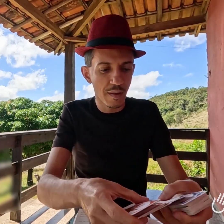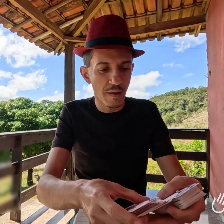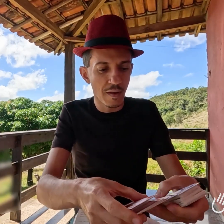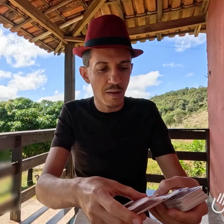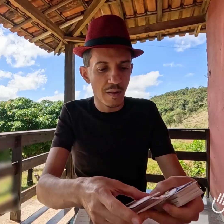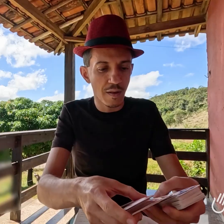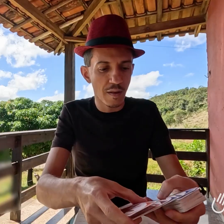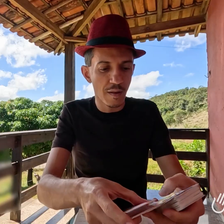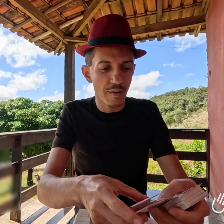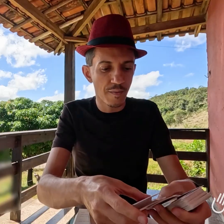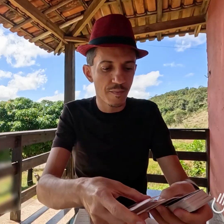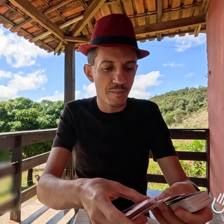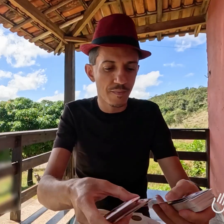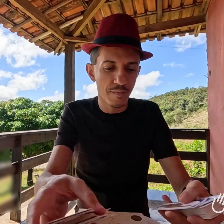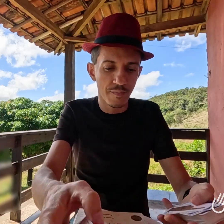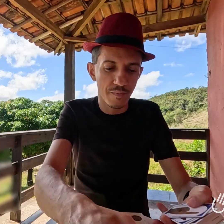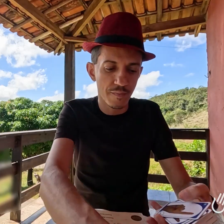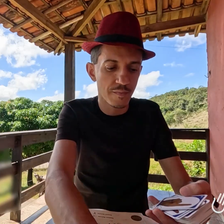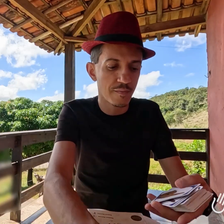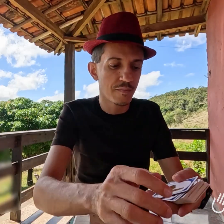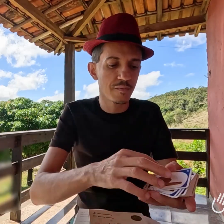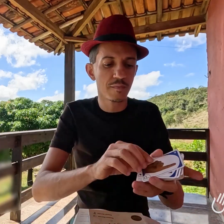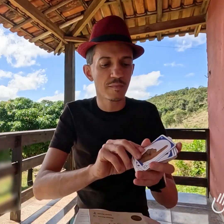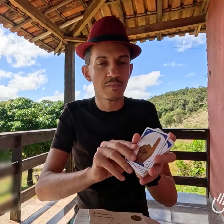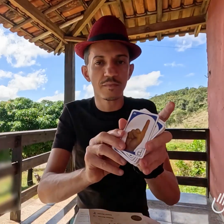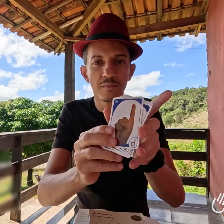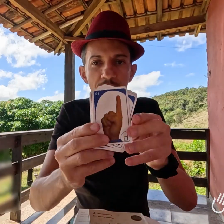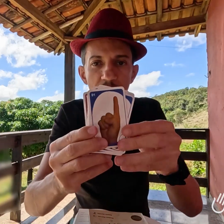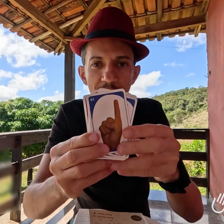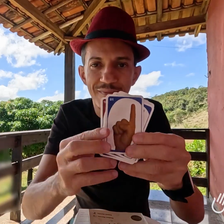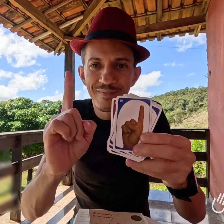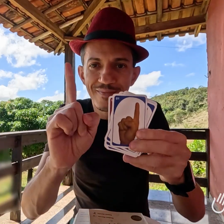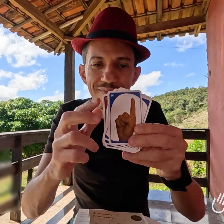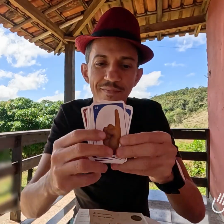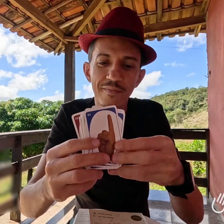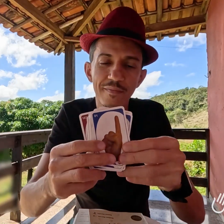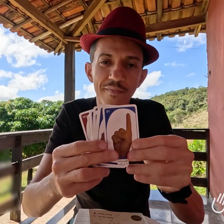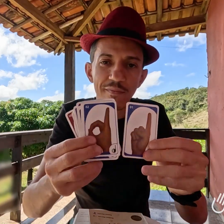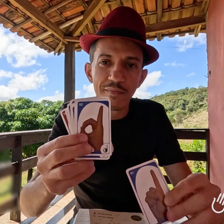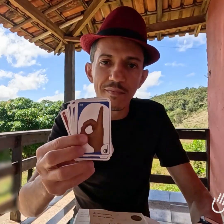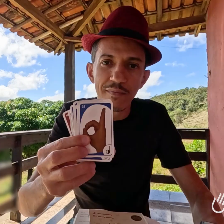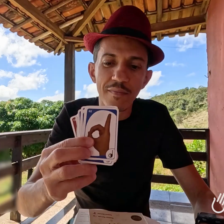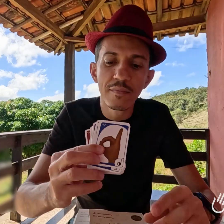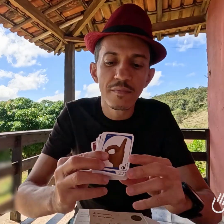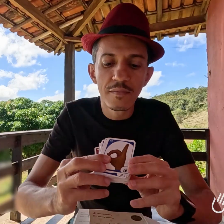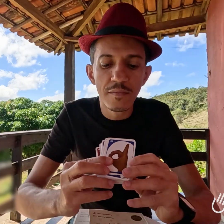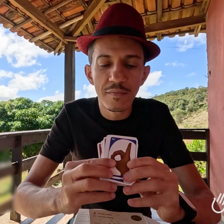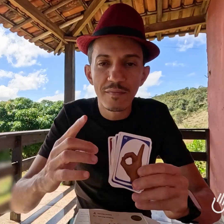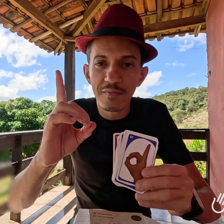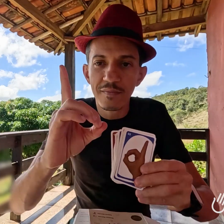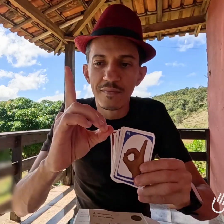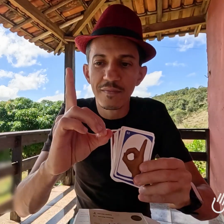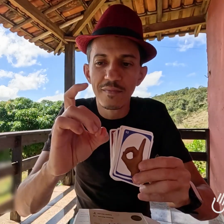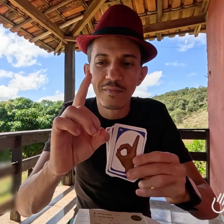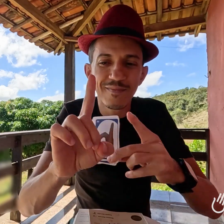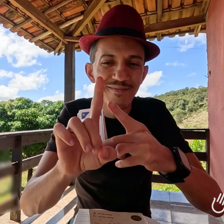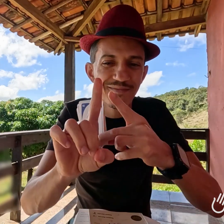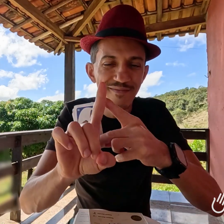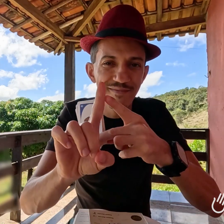exemplo, esse outro grupo de configurações. É o grupo 1. Elas são com o dedo indicador. Então, todas as configurações